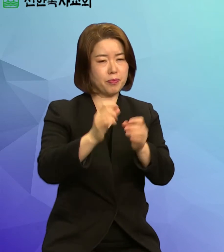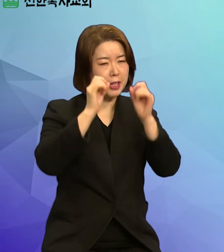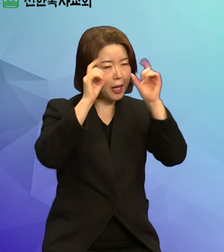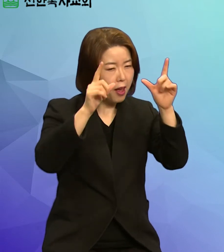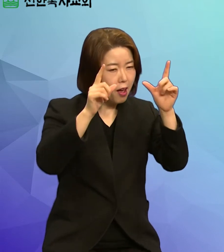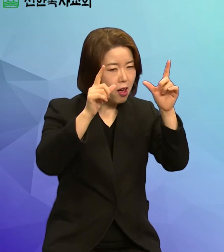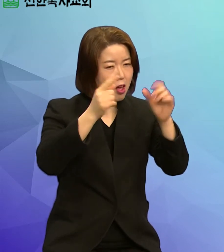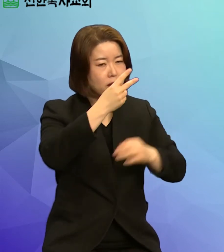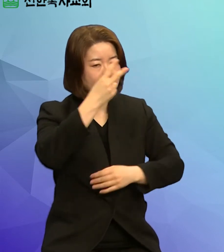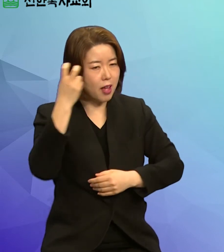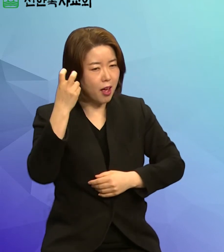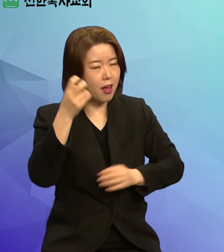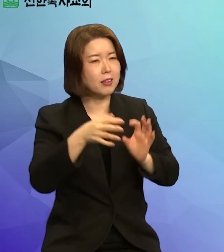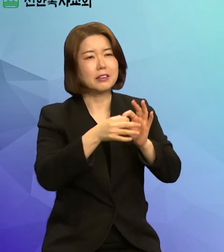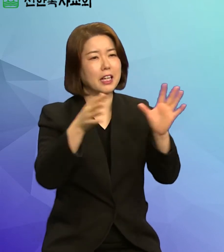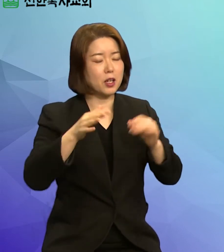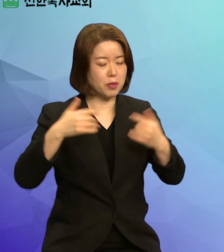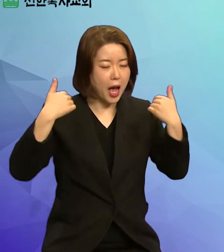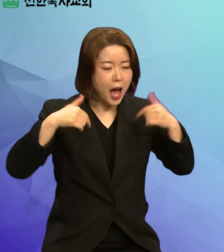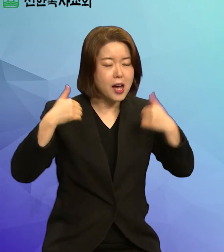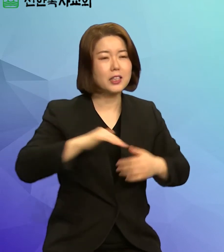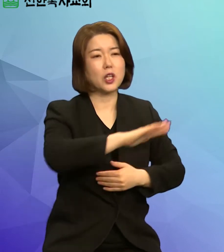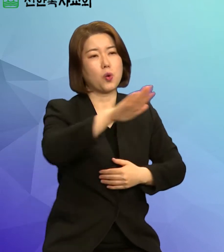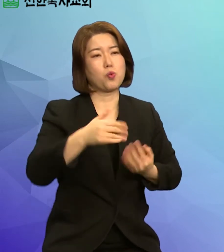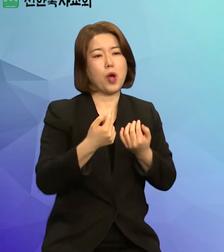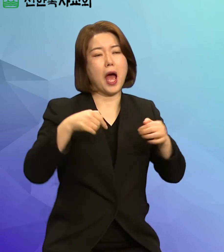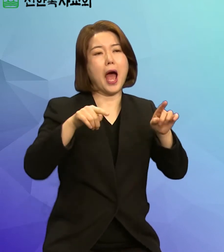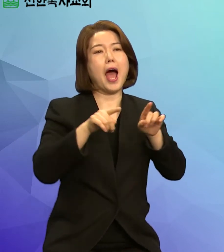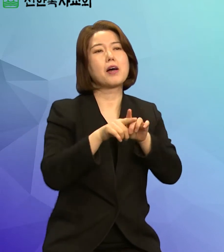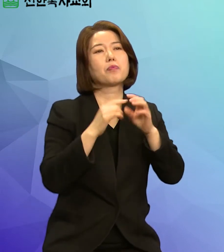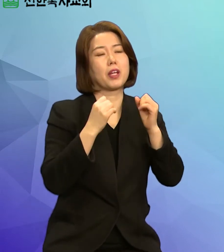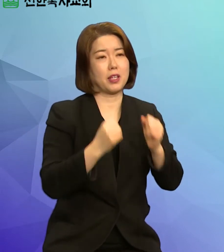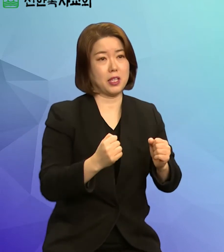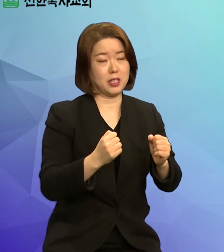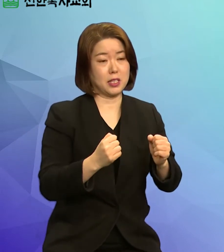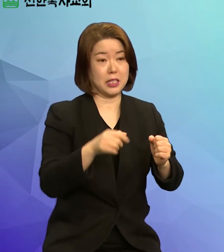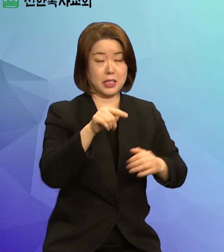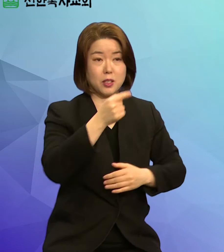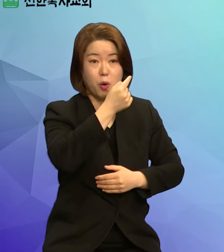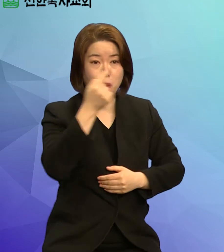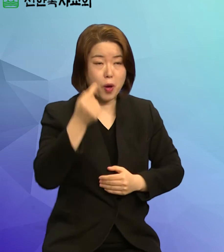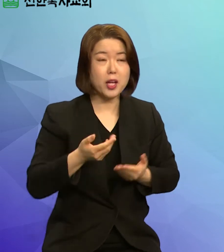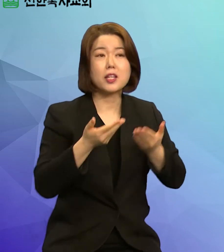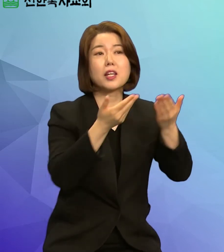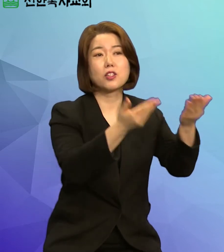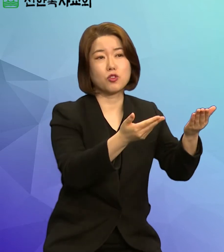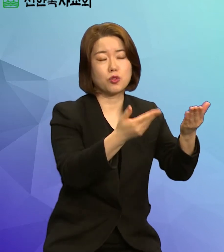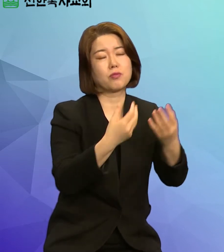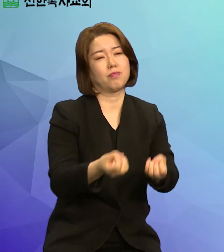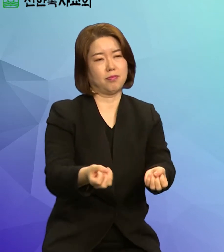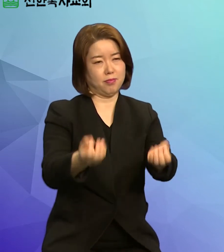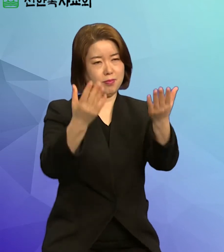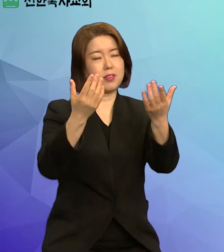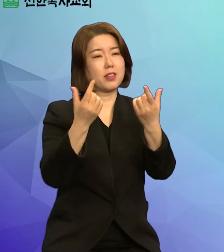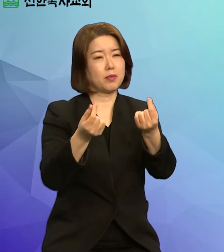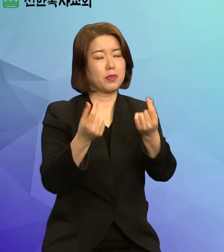깨든지 자든지 우리와 항상 함께 계신지 그것을 확인하는 절기입니다.